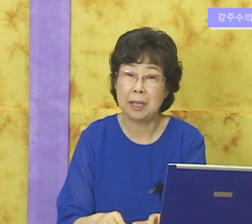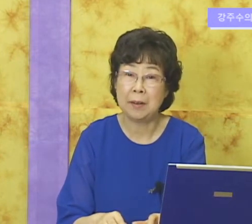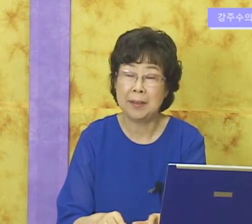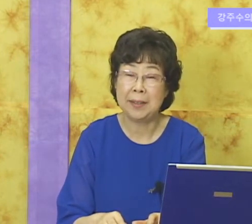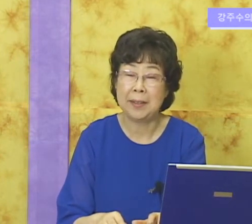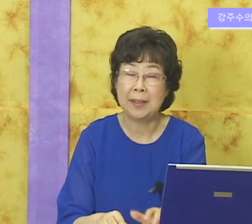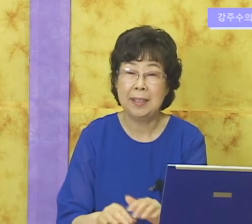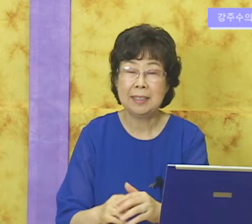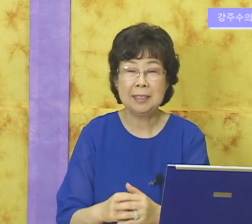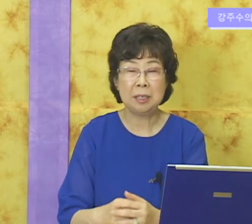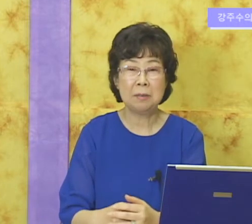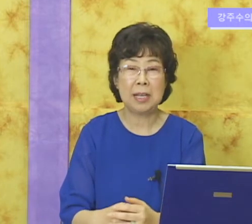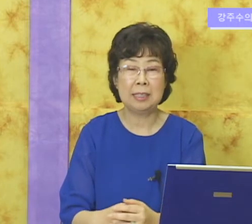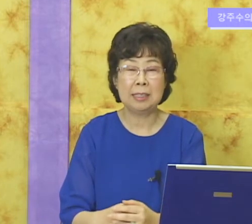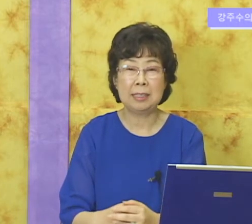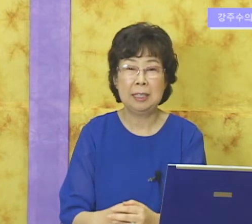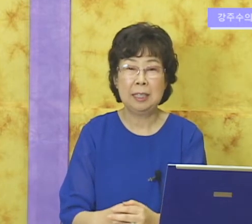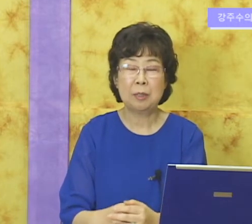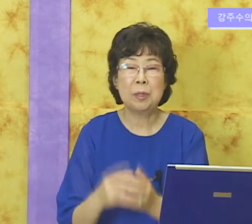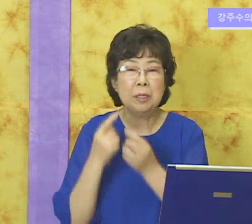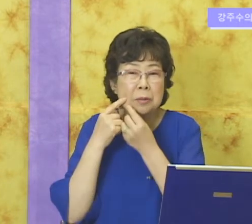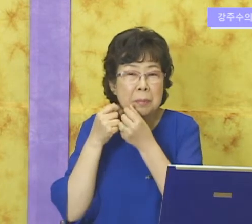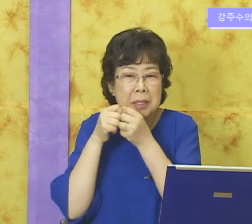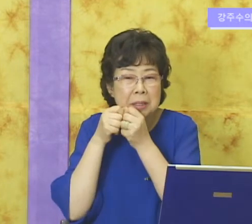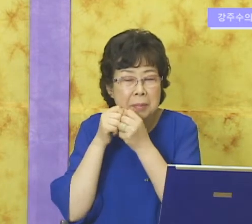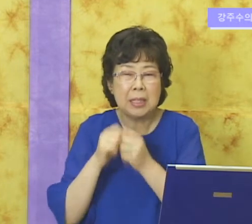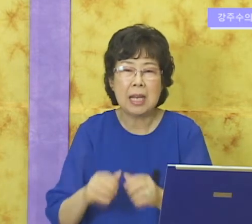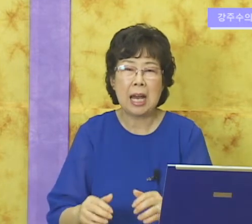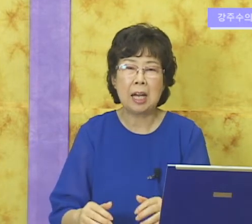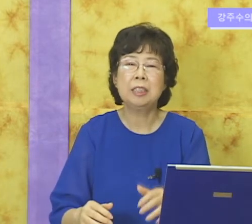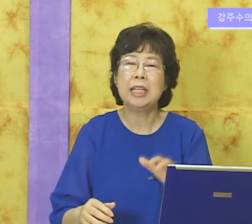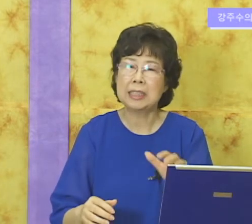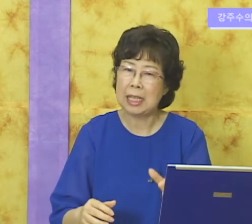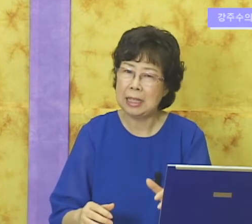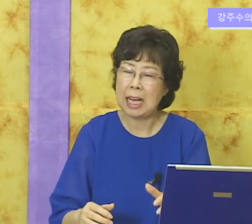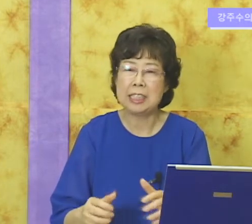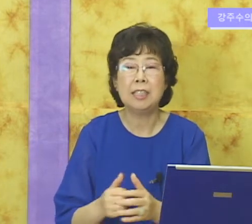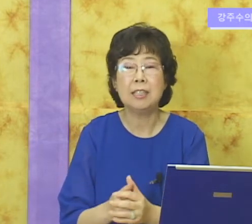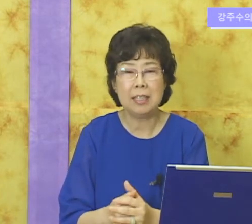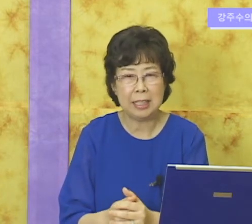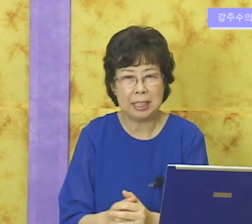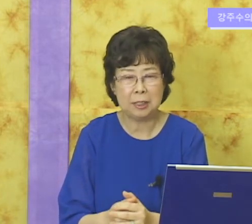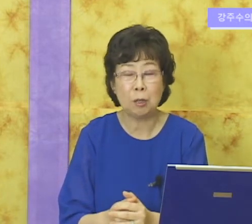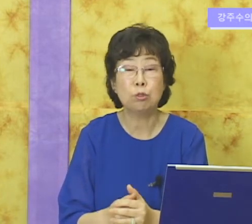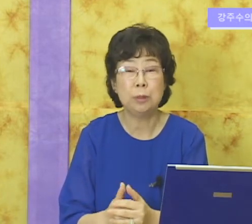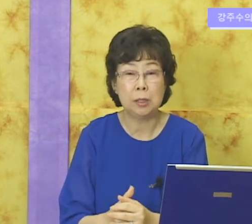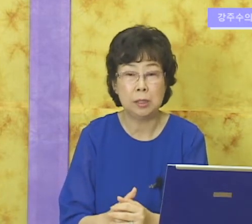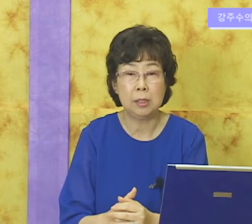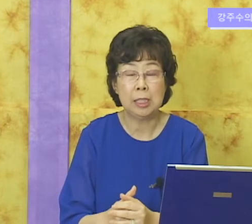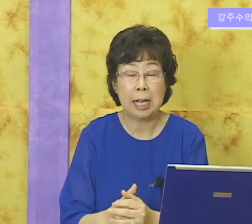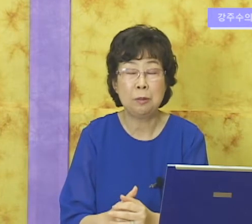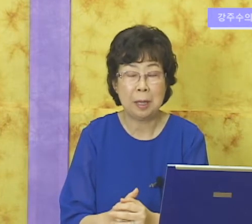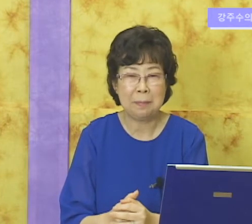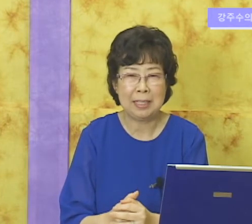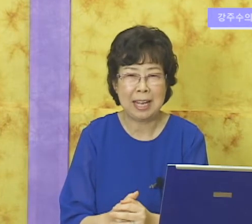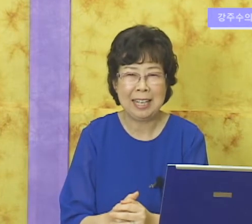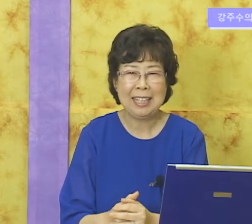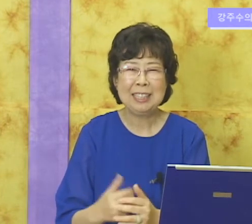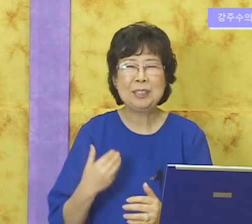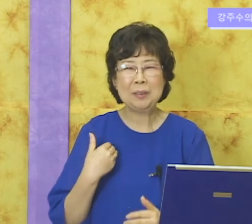있어요. 그럴 경우에는 얼굴에 뭐 여드름이 있다, 어디에 산다, 지역을 얘기해서 구별하기도 합니다.